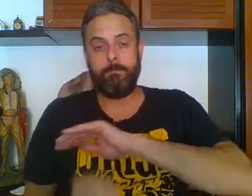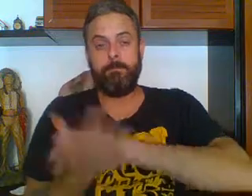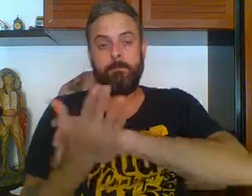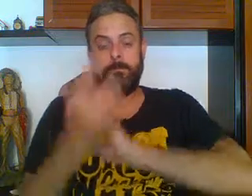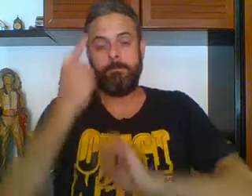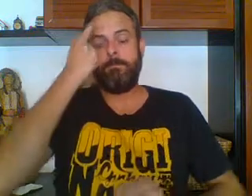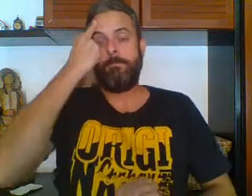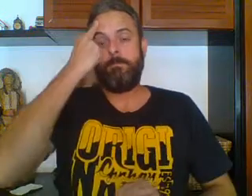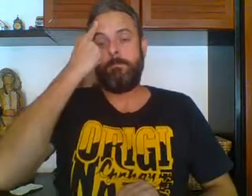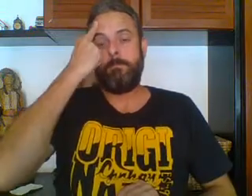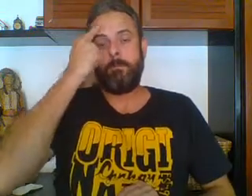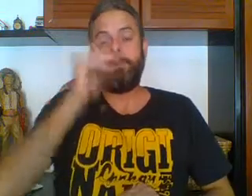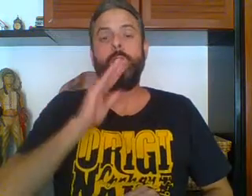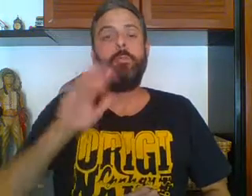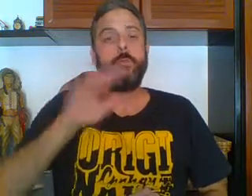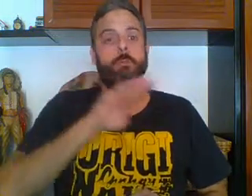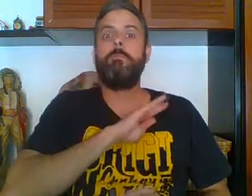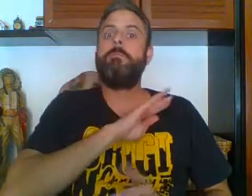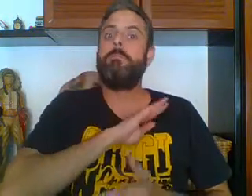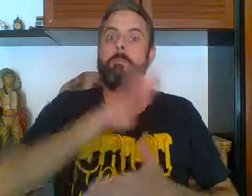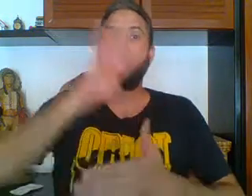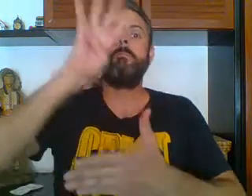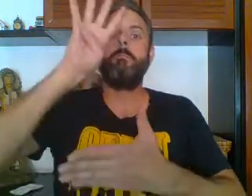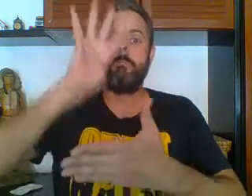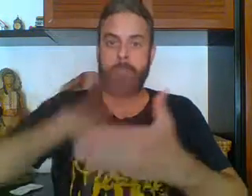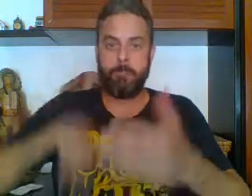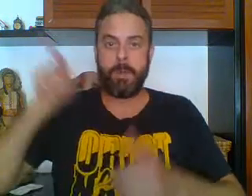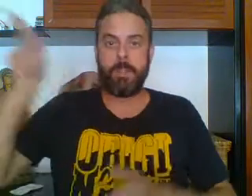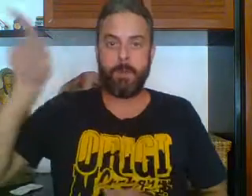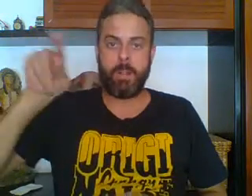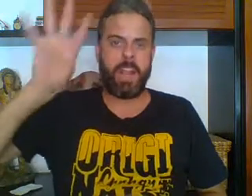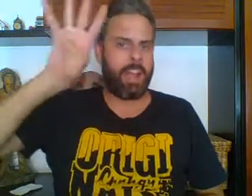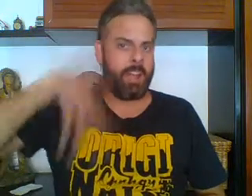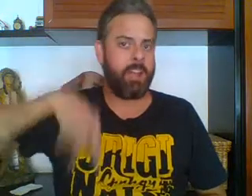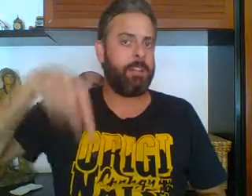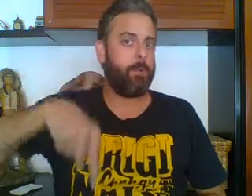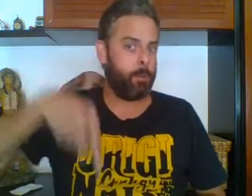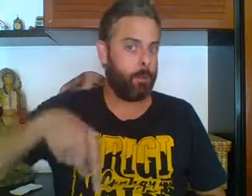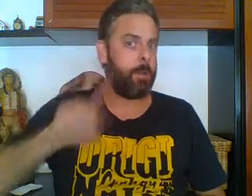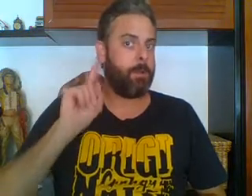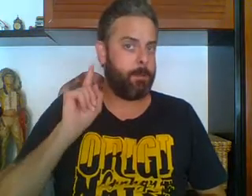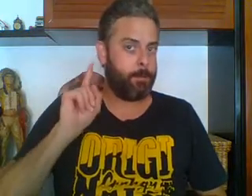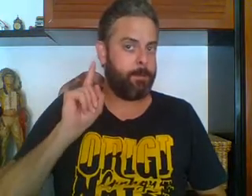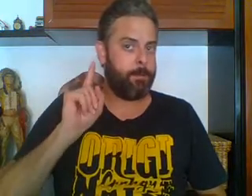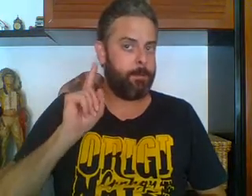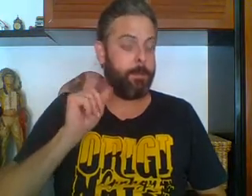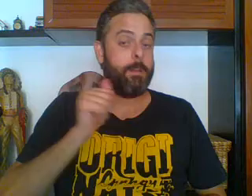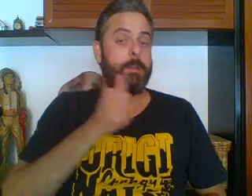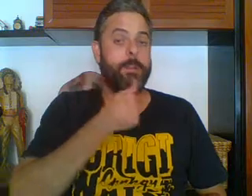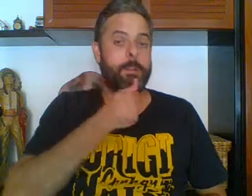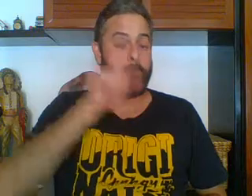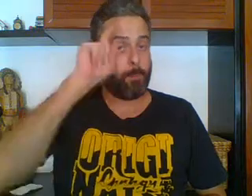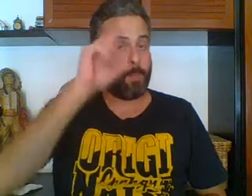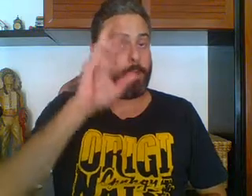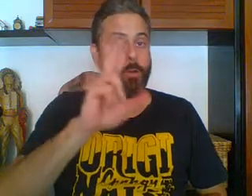esta ha hecho playa de puntuales la Griega. montañas pequeñas, ha ido delante. Ya llega la fuerza y ya no tiene